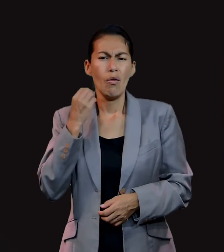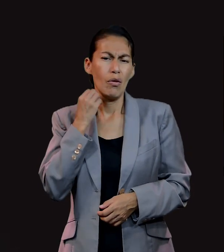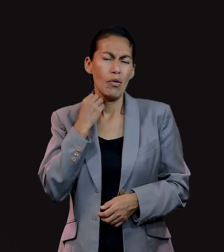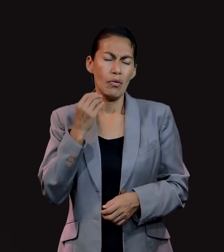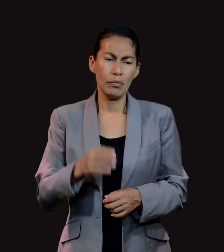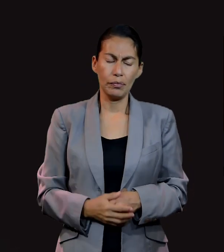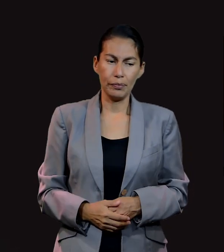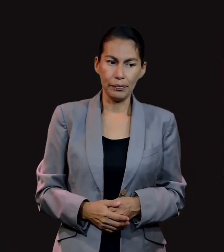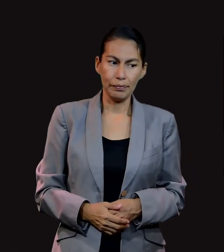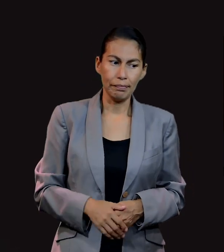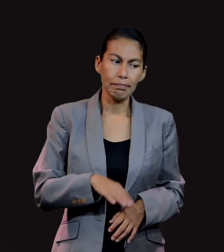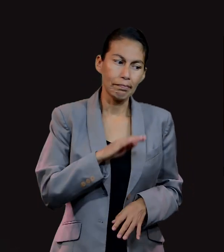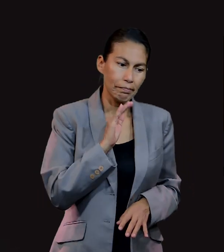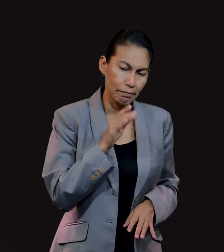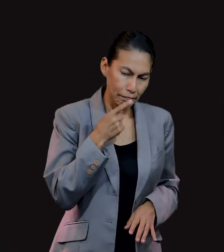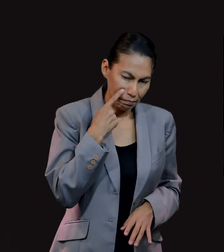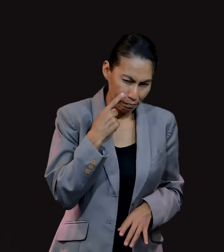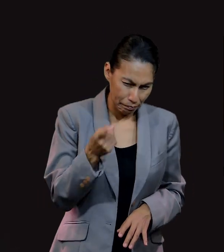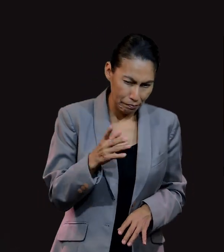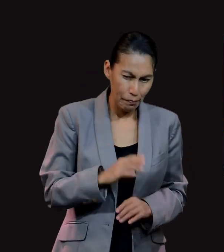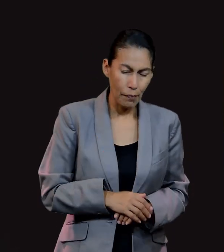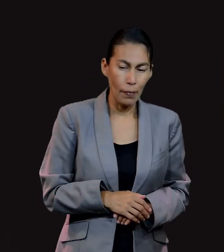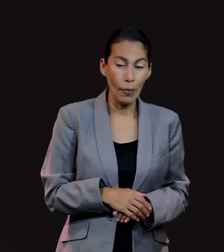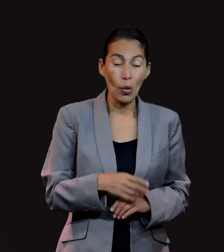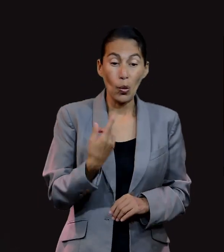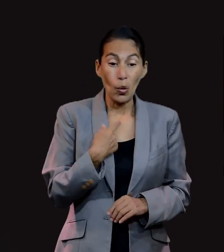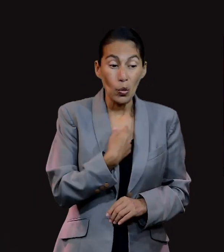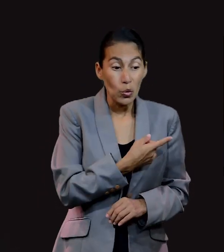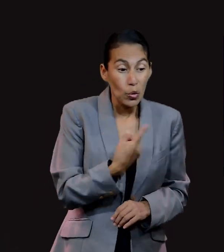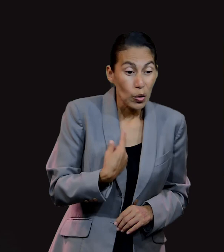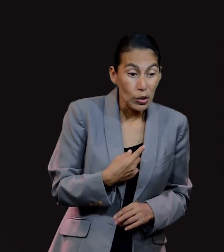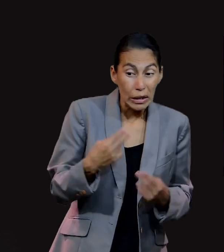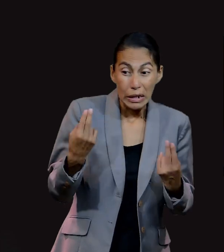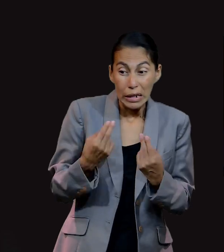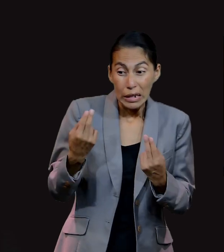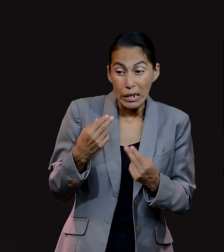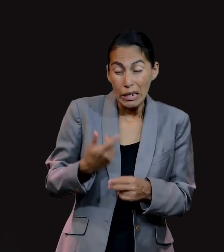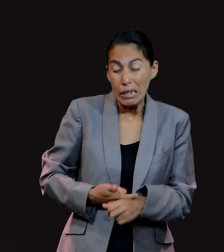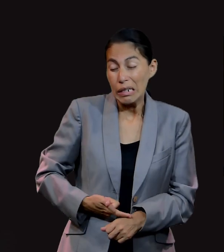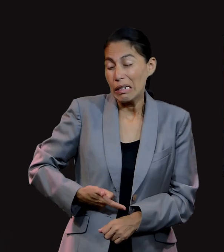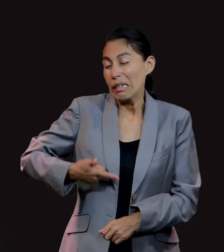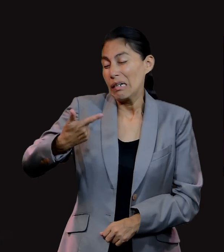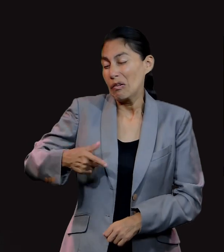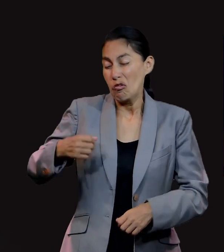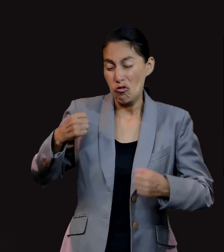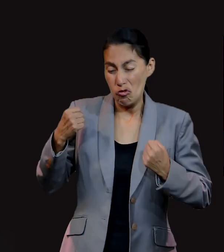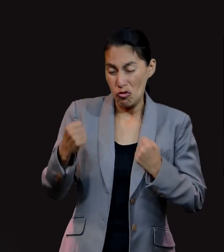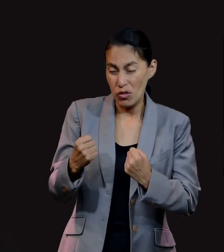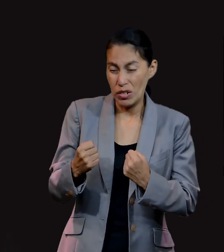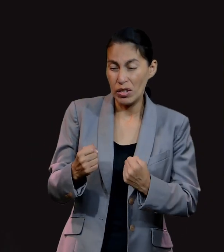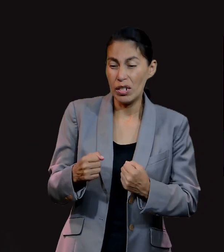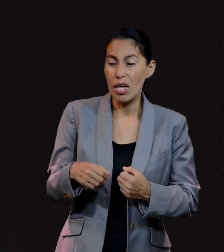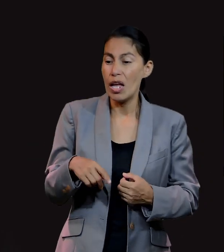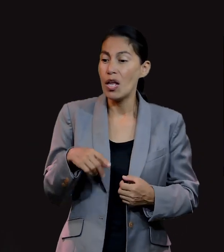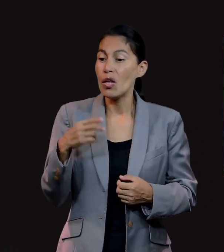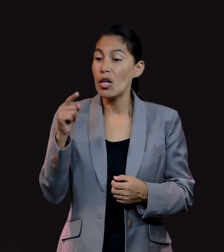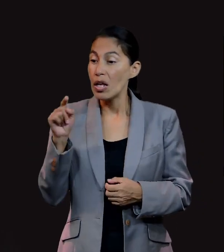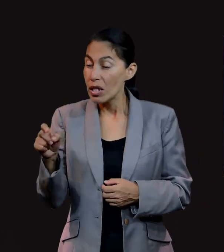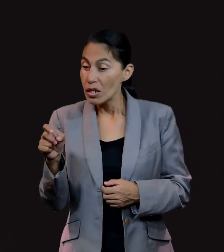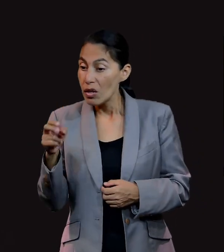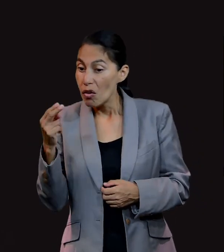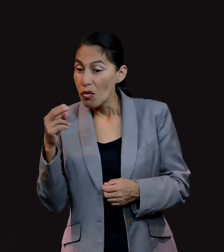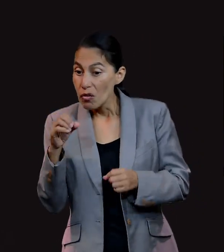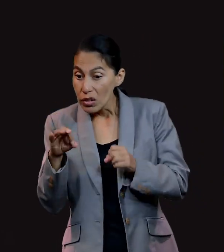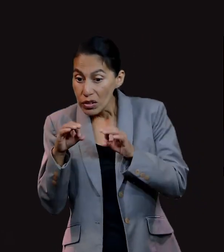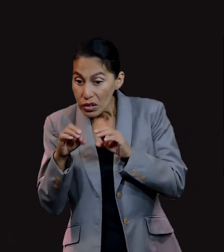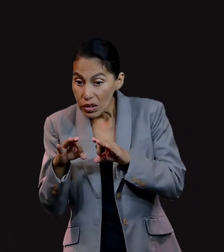en el despacho jurídico y sabe que hemos tenido necesidades más severas que la